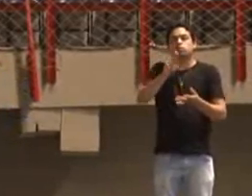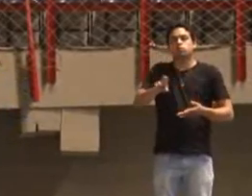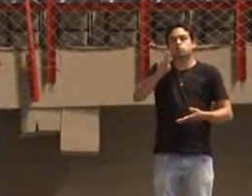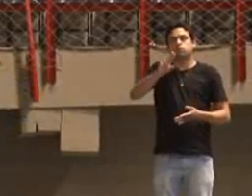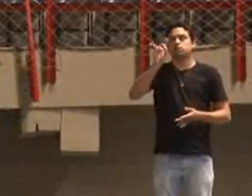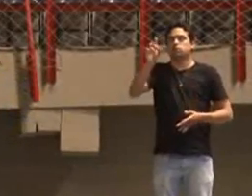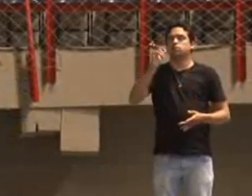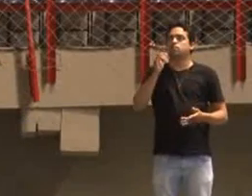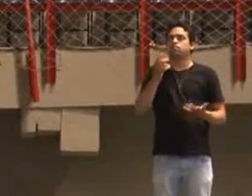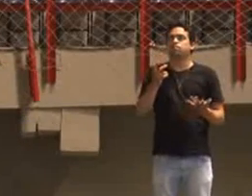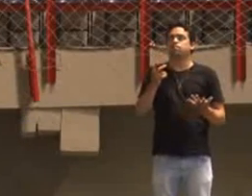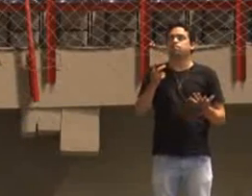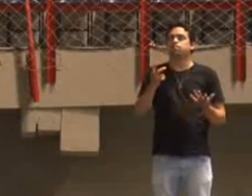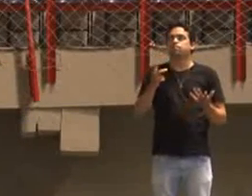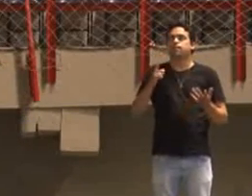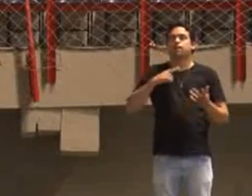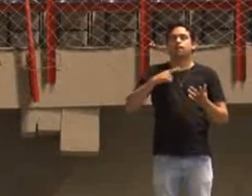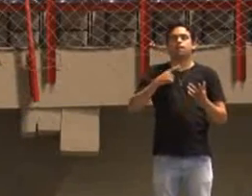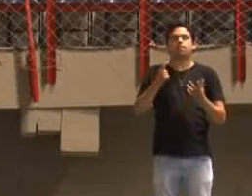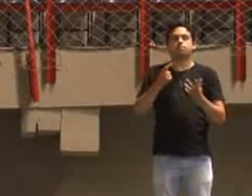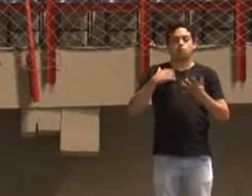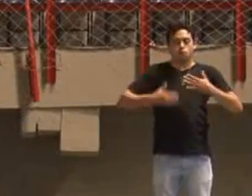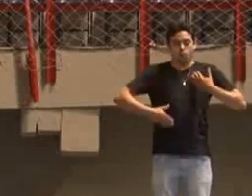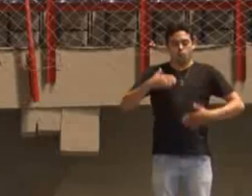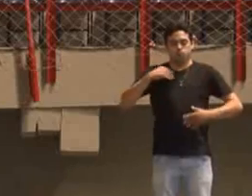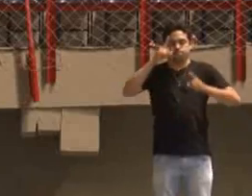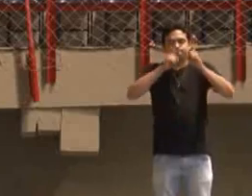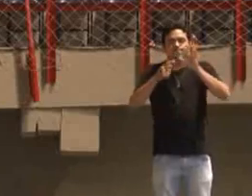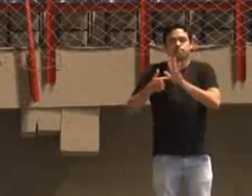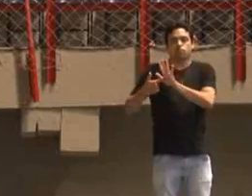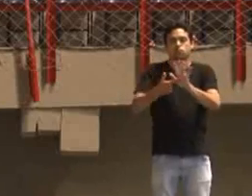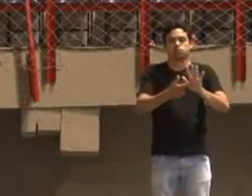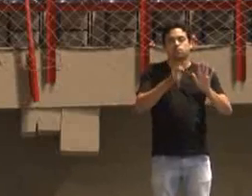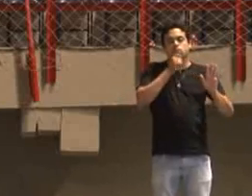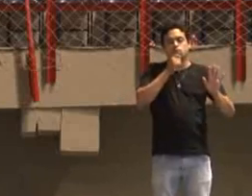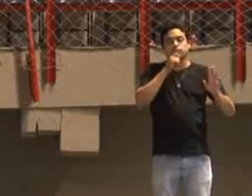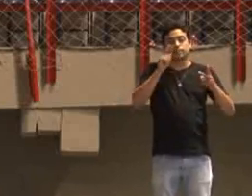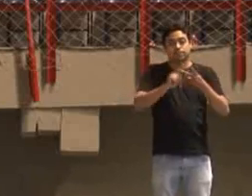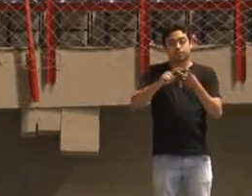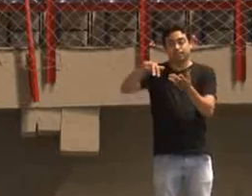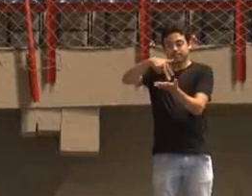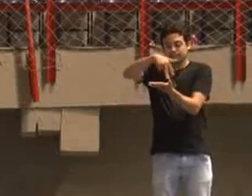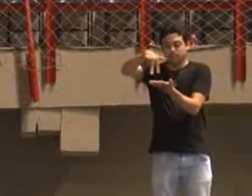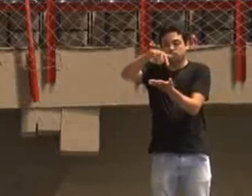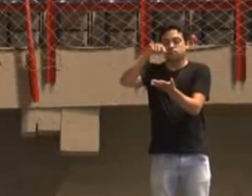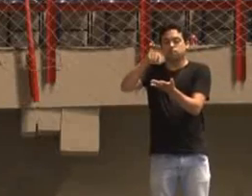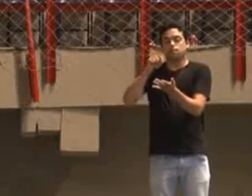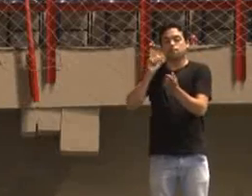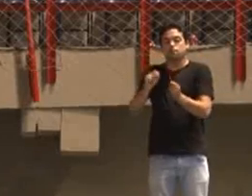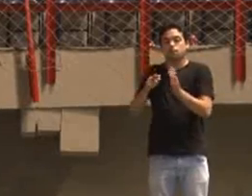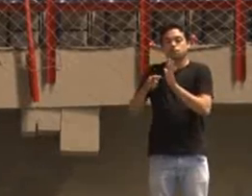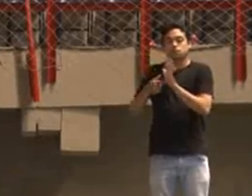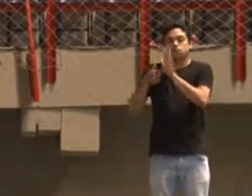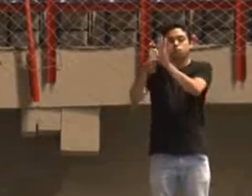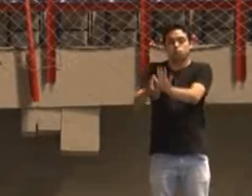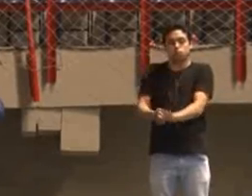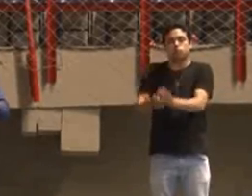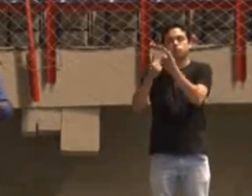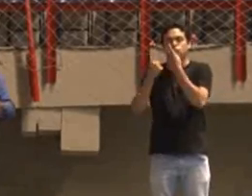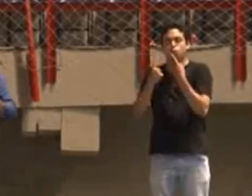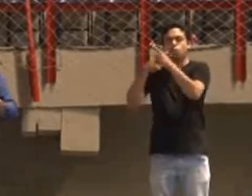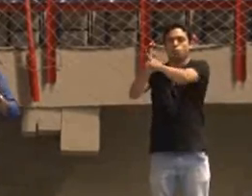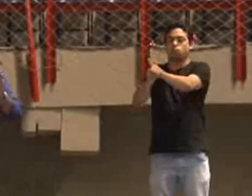como forma de pura expressão corporal. A dança, ela também pode ser usada como uma forma de